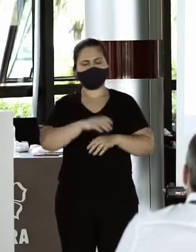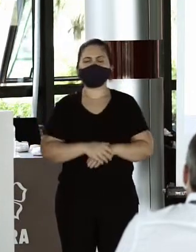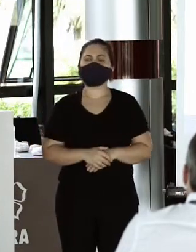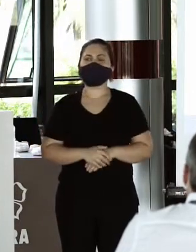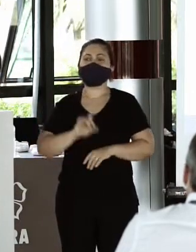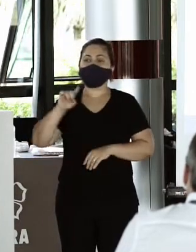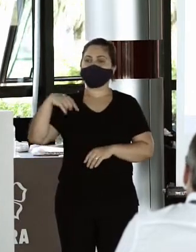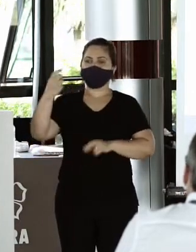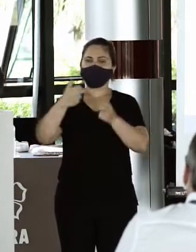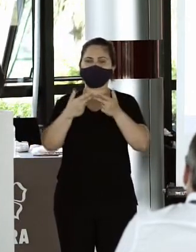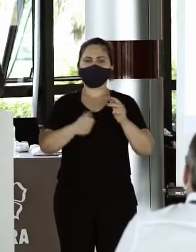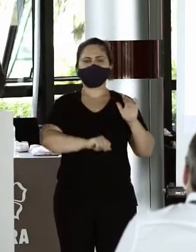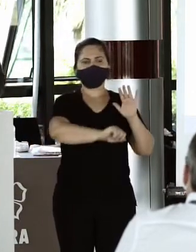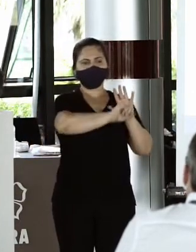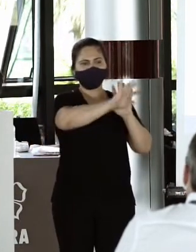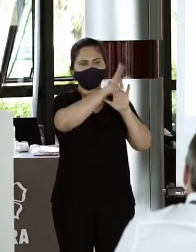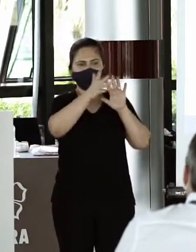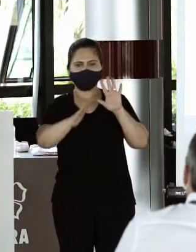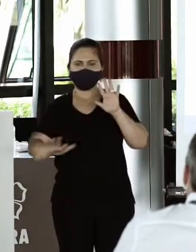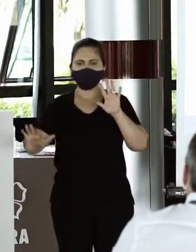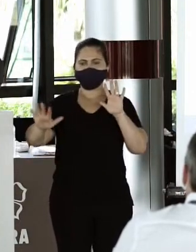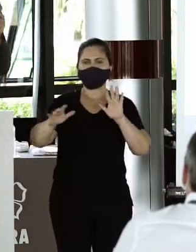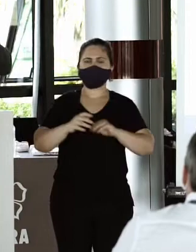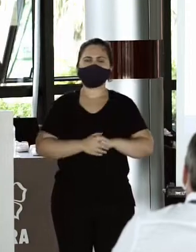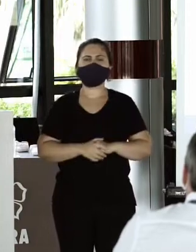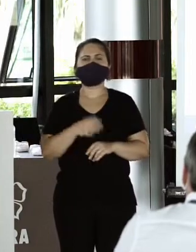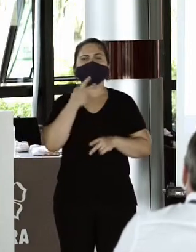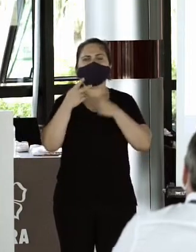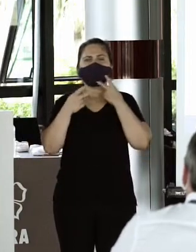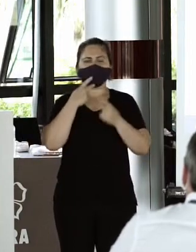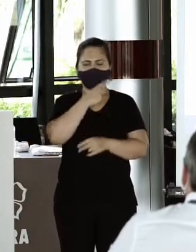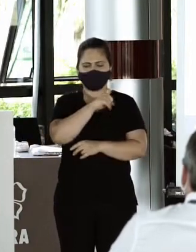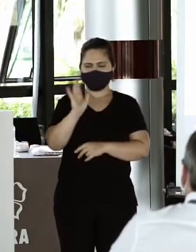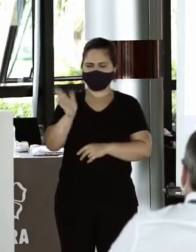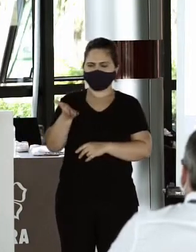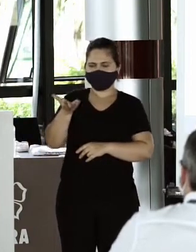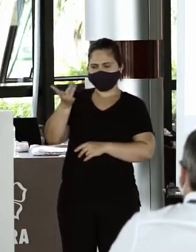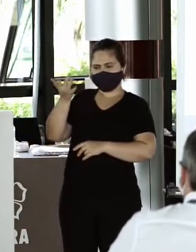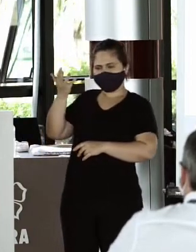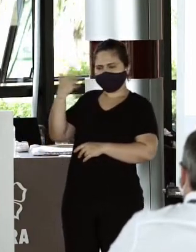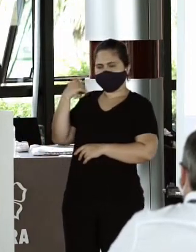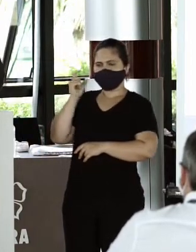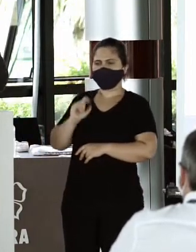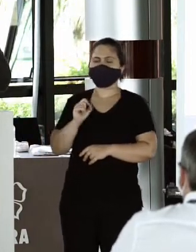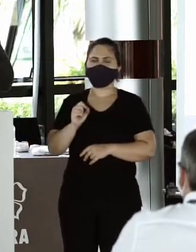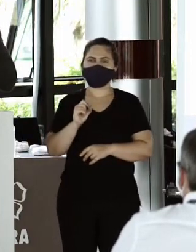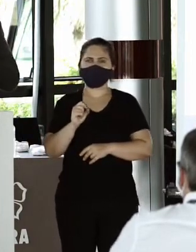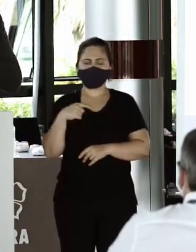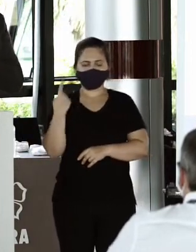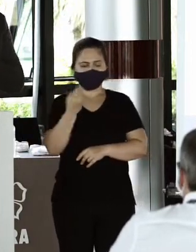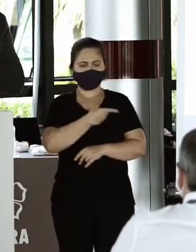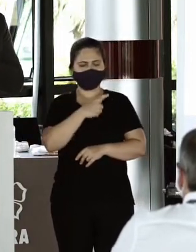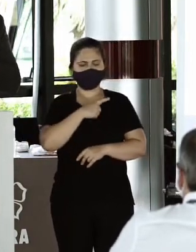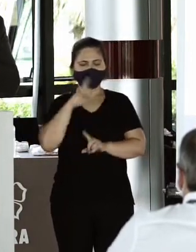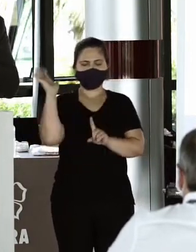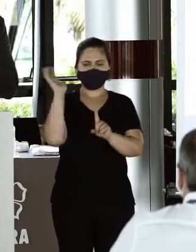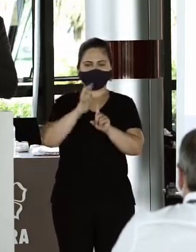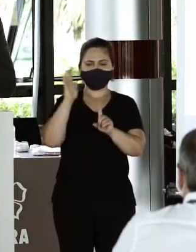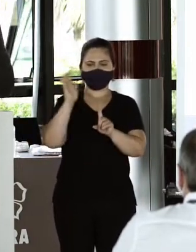Outra coisa, reflexões. Reflexões. Eu falei para vocês agora há pouco de que a gente tem uma